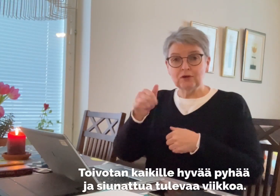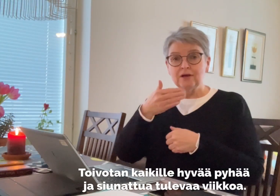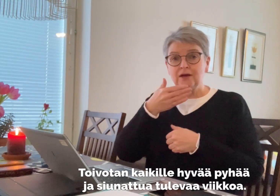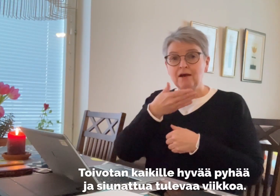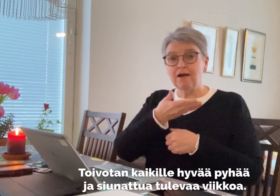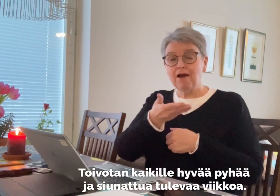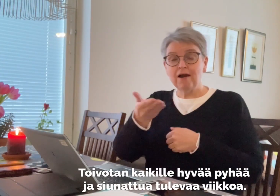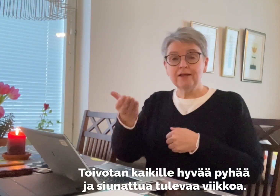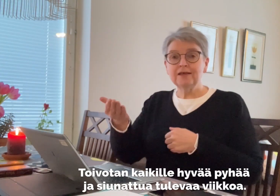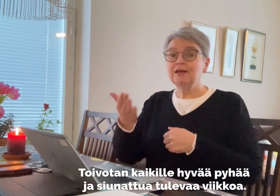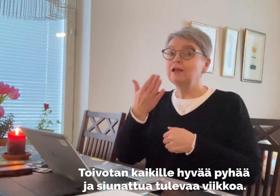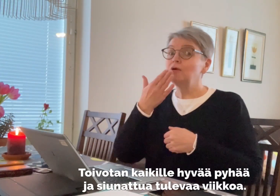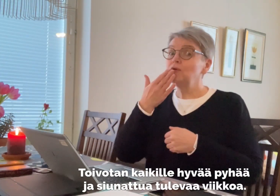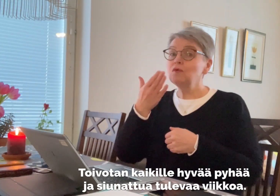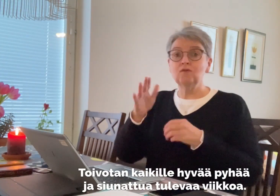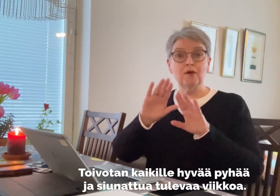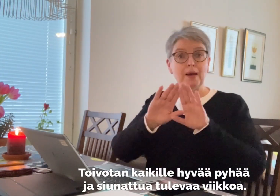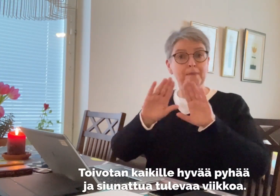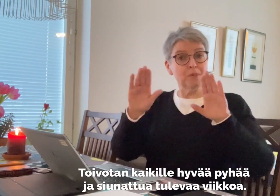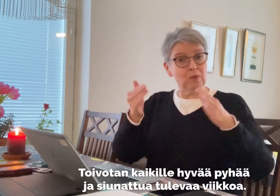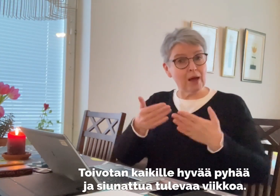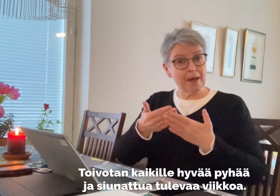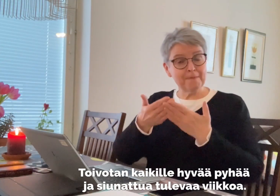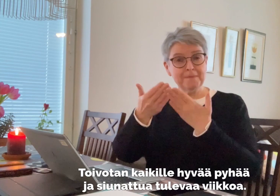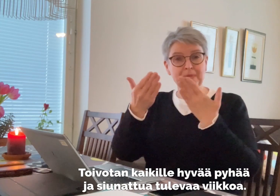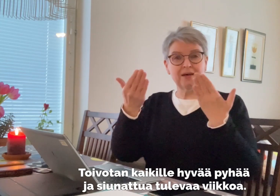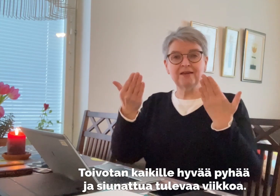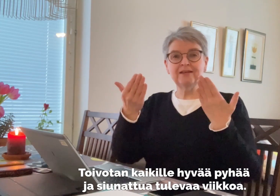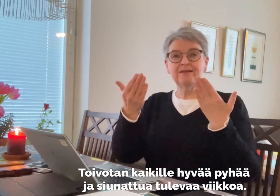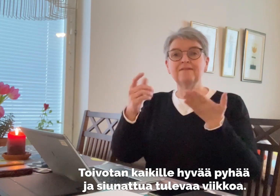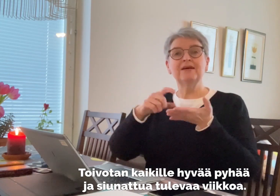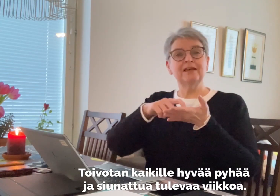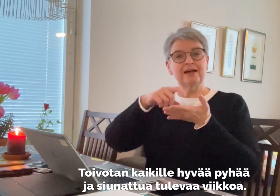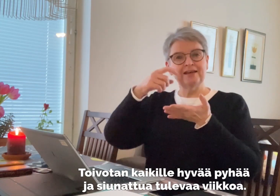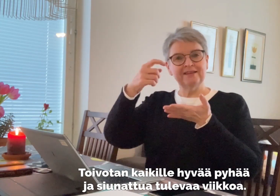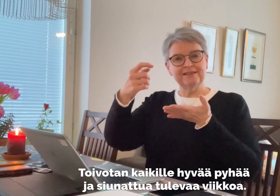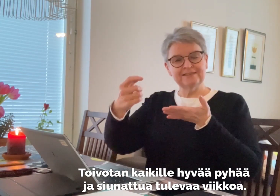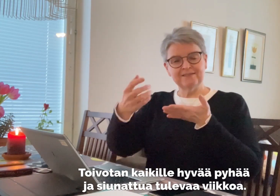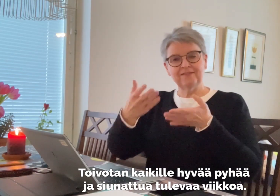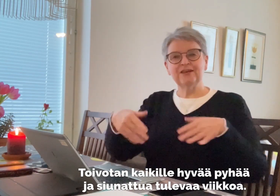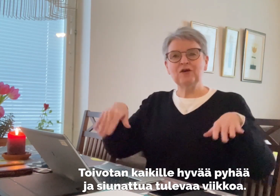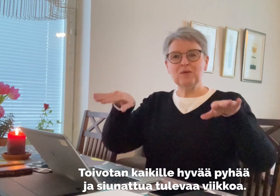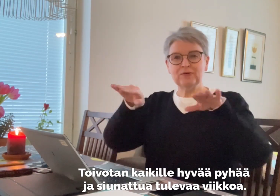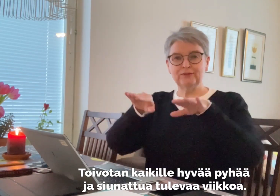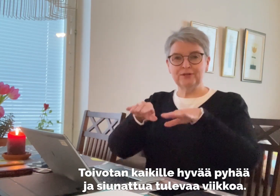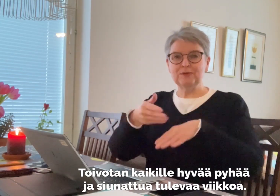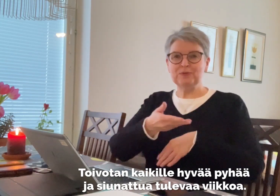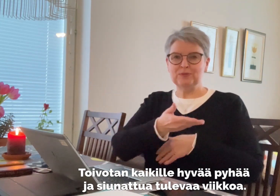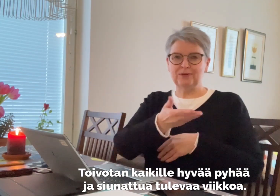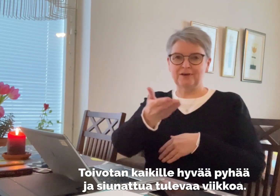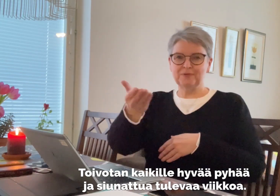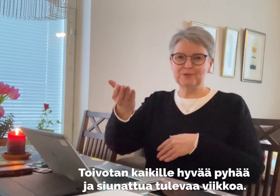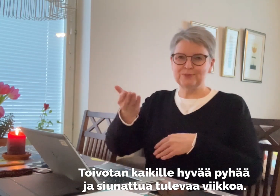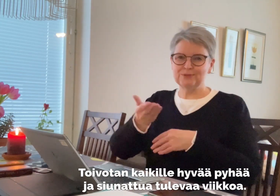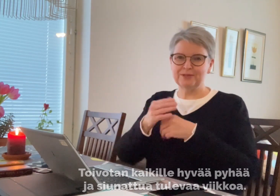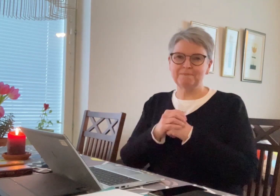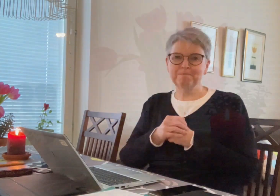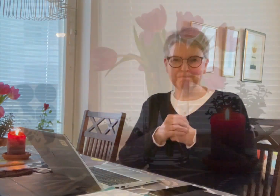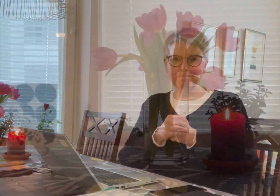Toivotan kaikille hyvää pyhää ja siunattua tulevaa viikkoa. Juuri, puhuu,